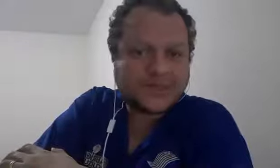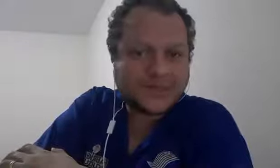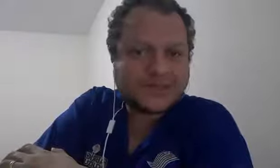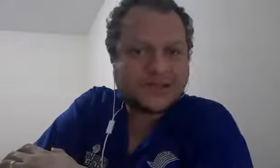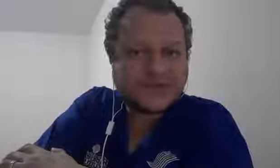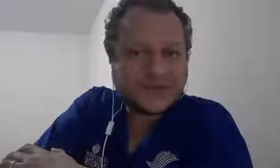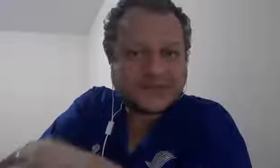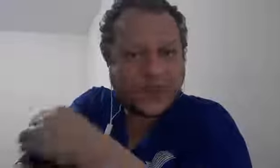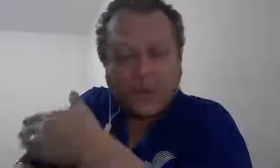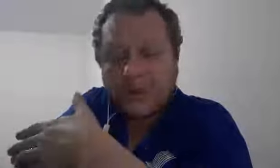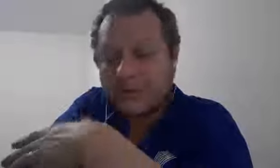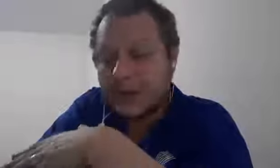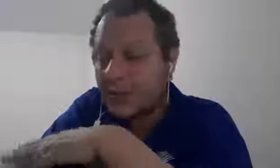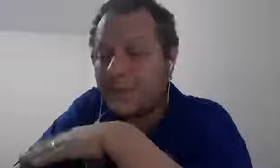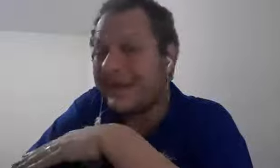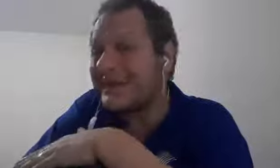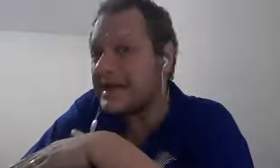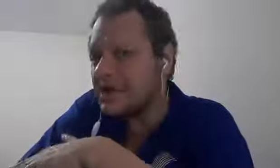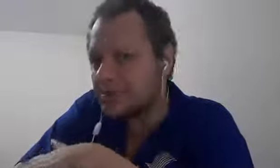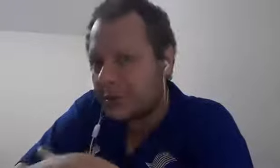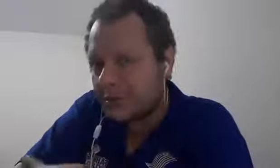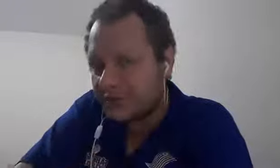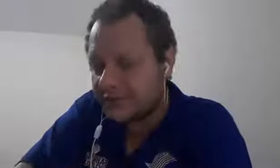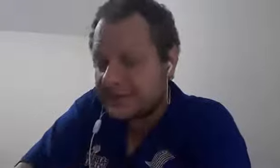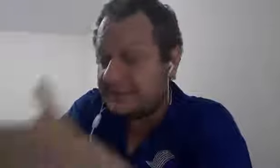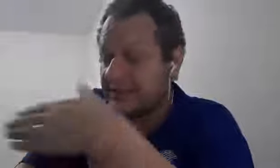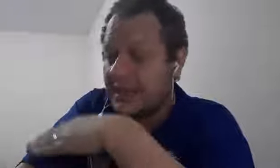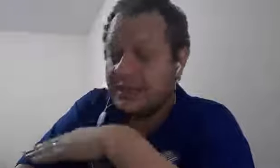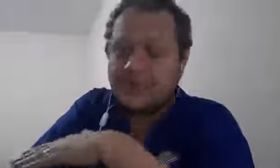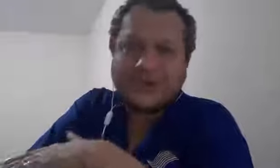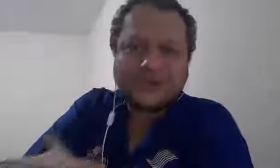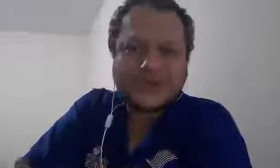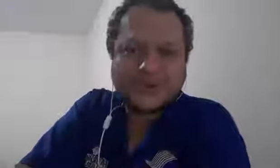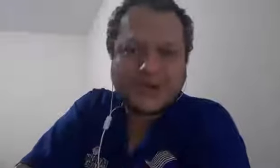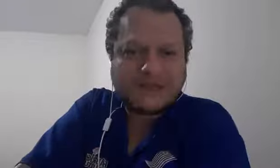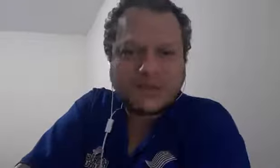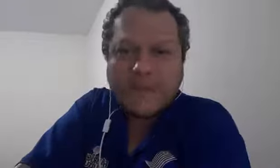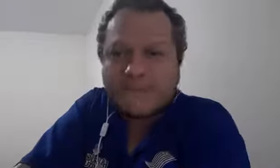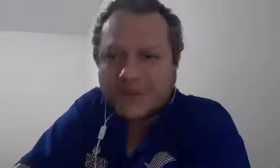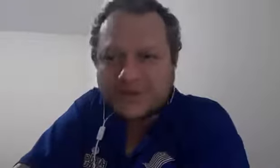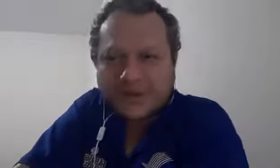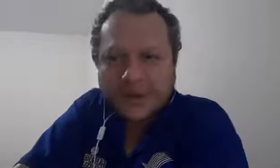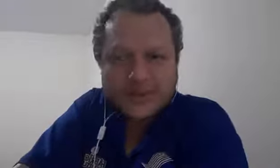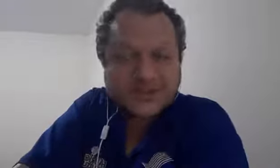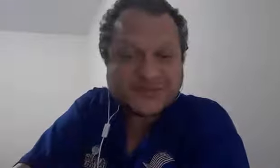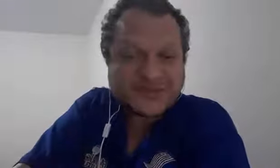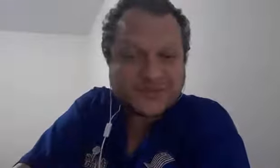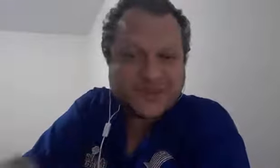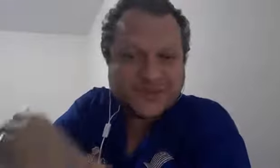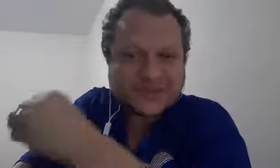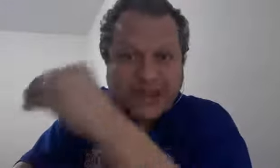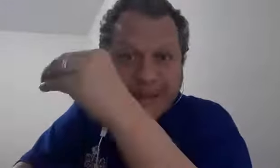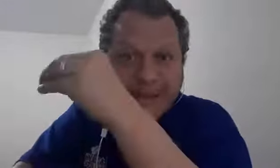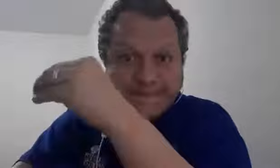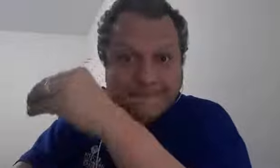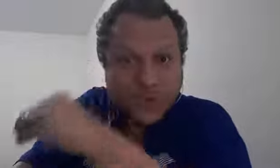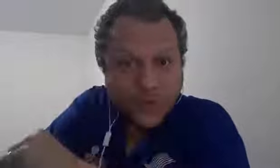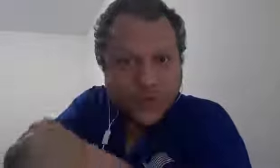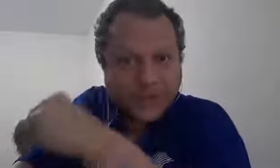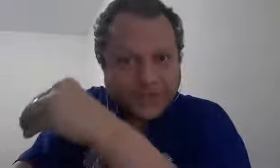duas canções, que é como é grande meu amor por você, e o banho de lua, que ficou muito legal. Acho que vocês vão gostar